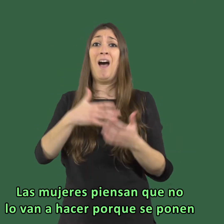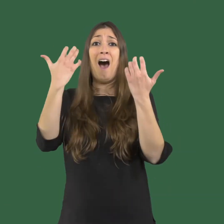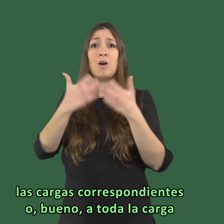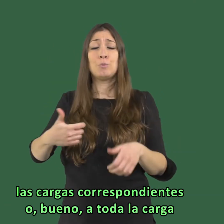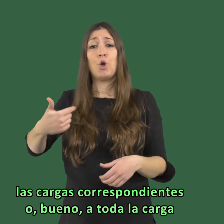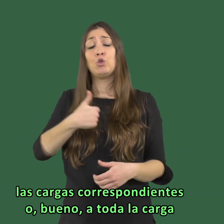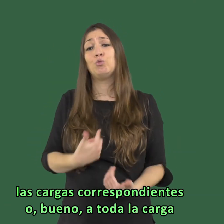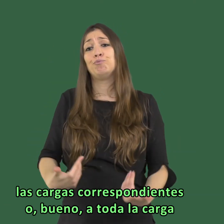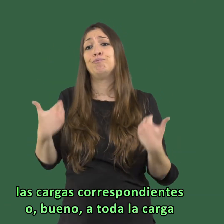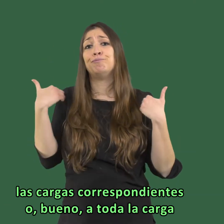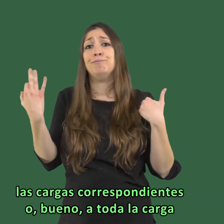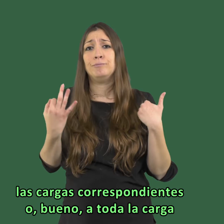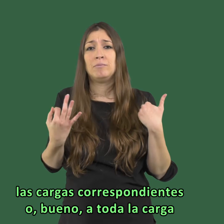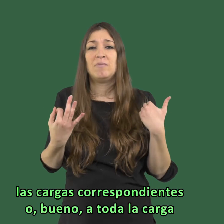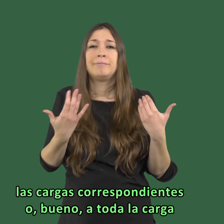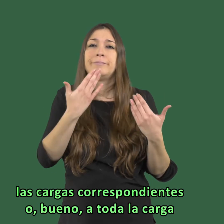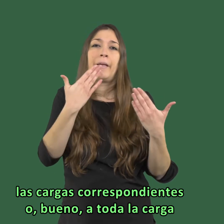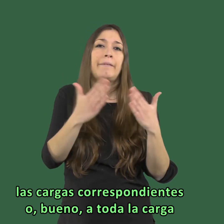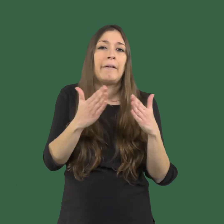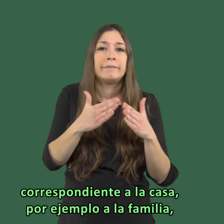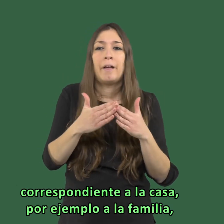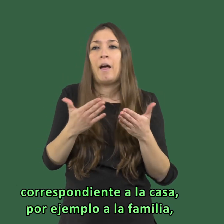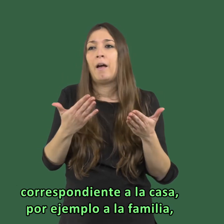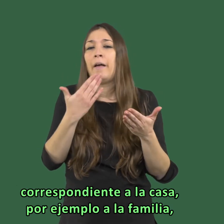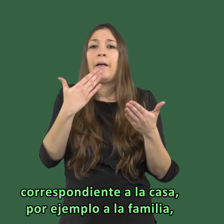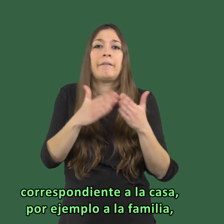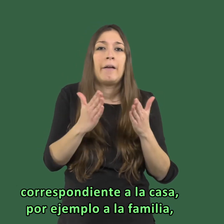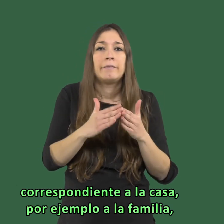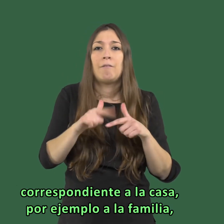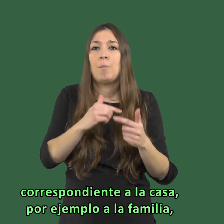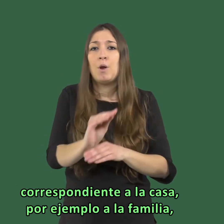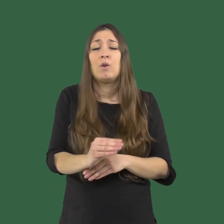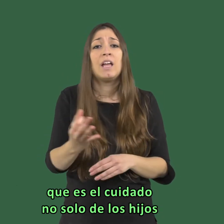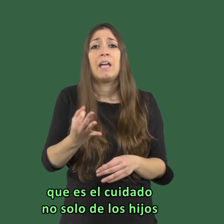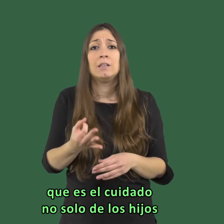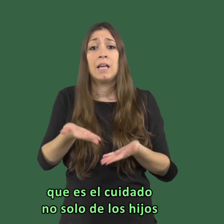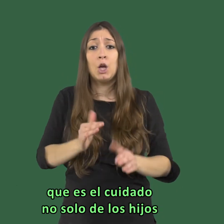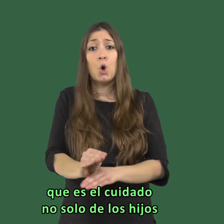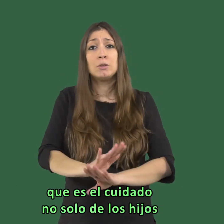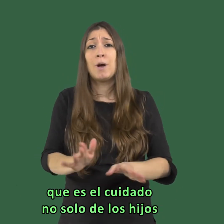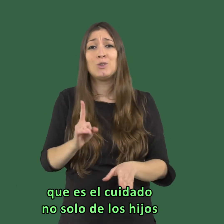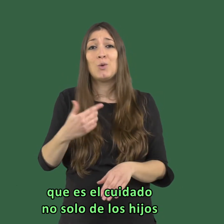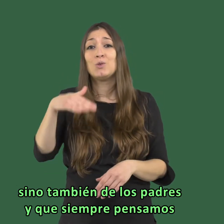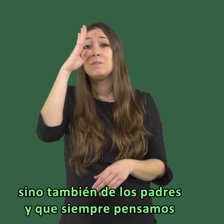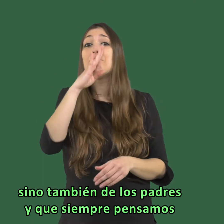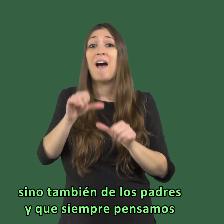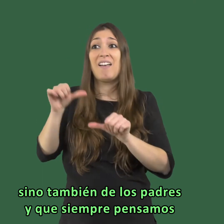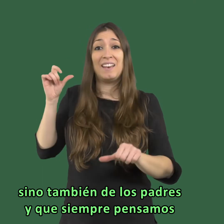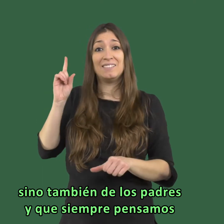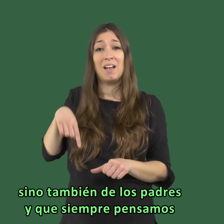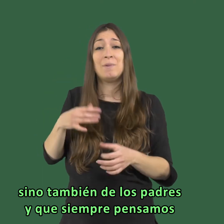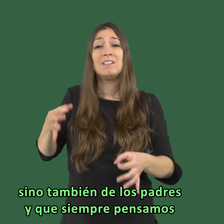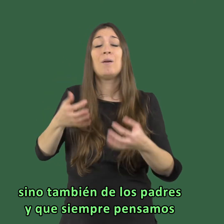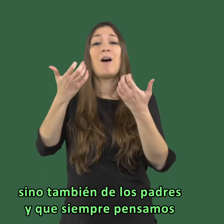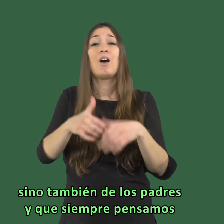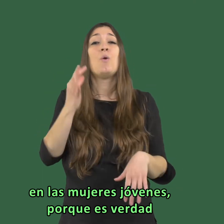las cargas correspondientes, bueno, a toda la carga correspondiente a la casa, por ejemplo, a la familia, que es el cuidado no solo de los hijos, sino también de los padres, ¿eh?